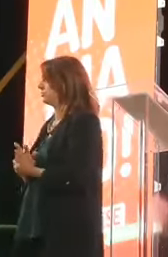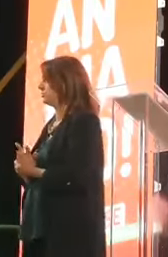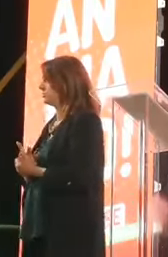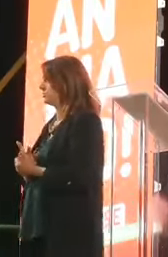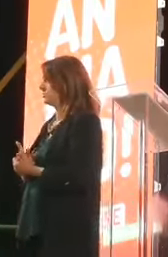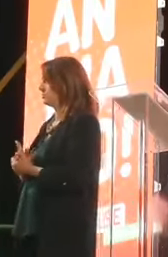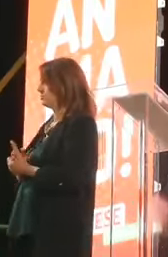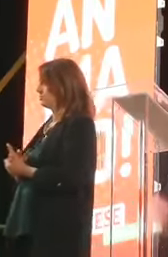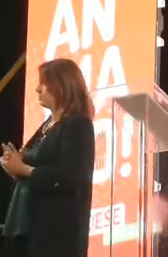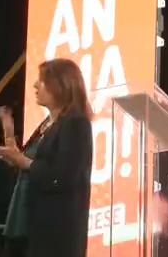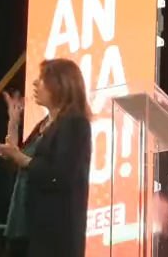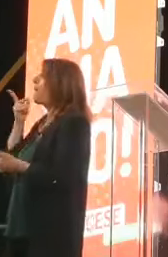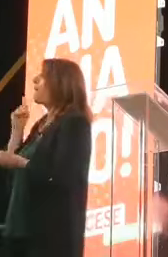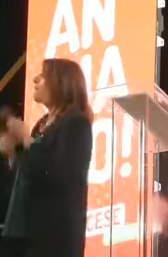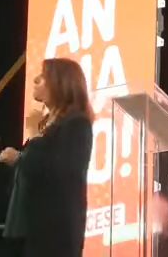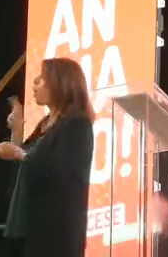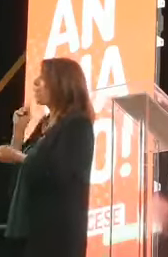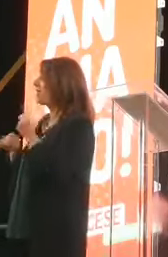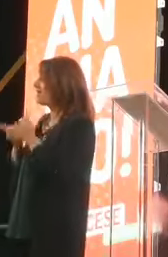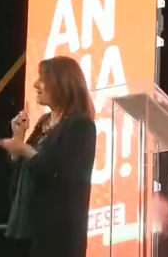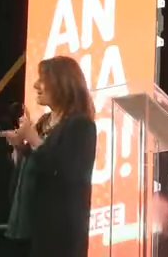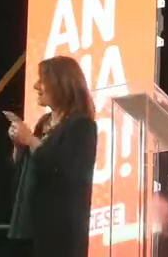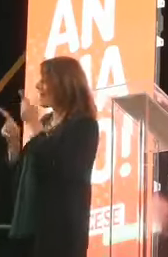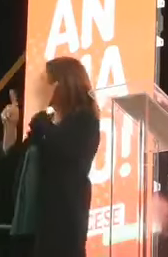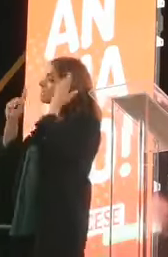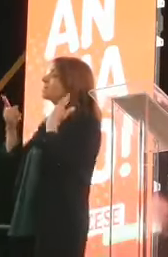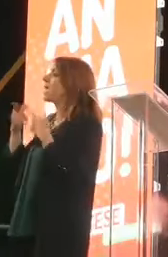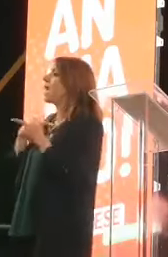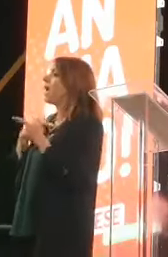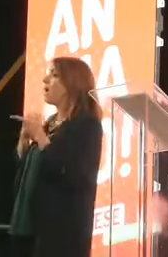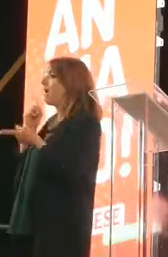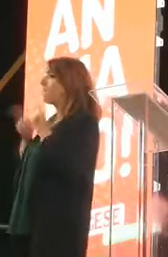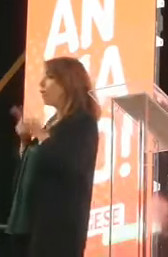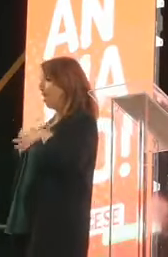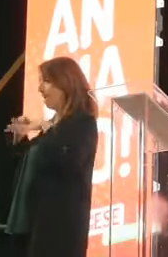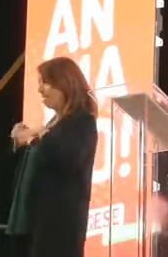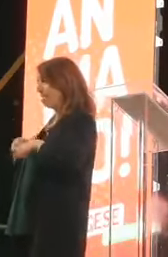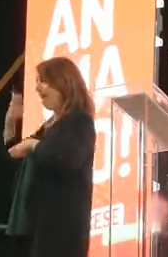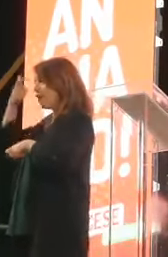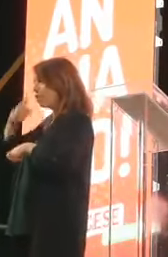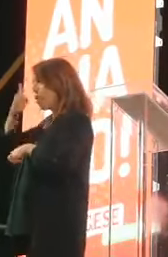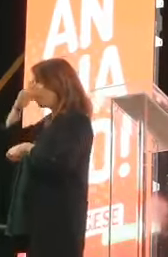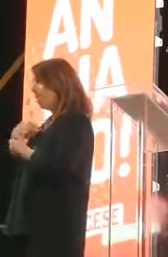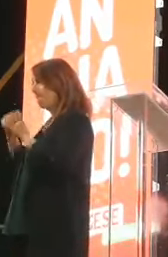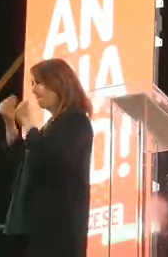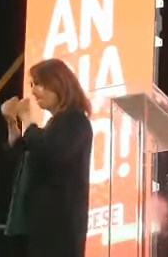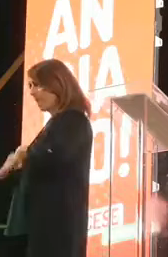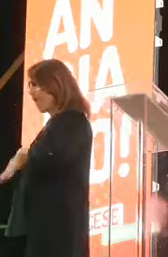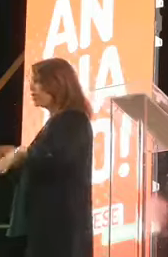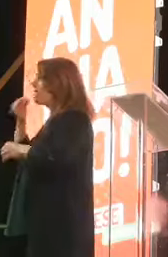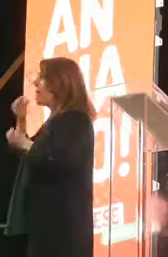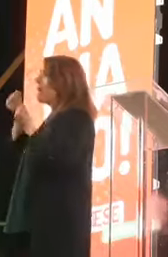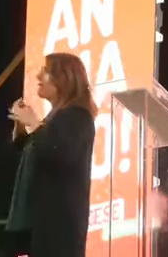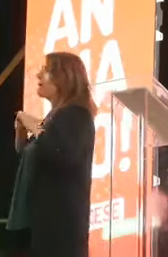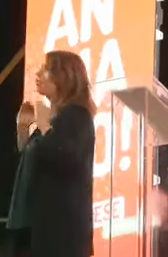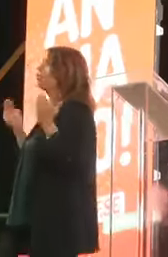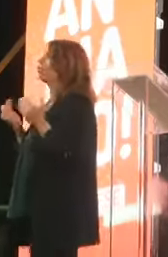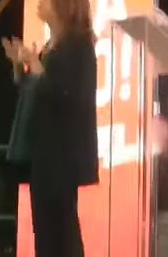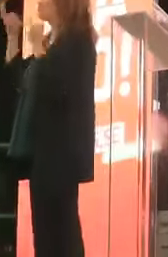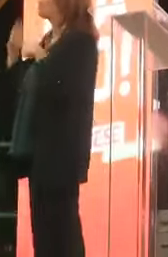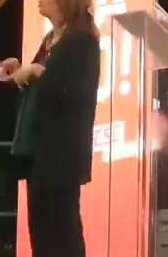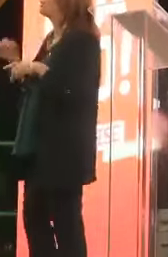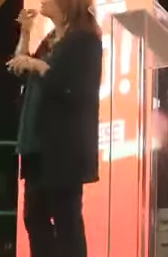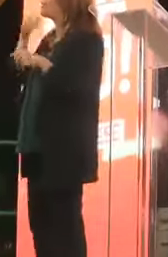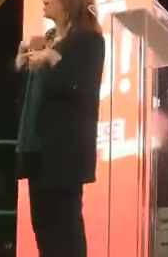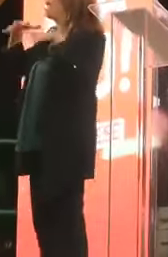In politica, se perdi questo, hai perso tutto, perché oggi vieni meno a un impegno preso con